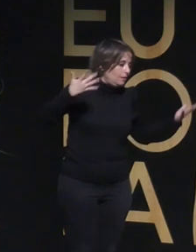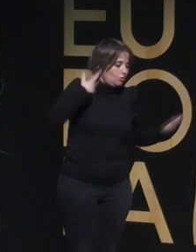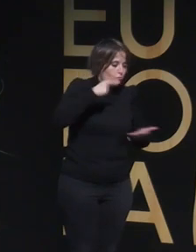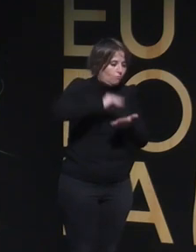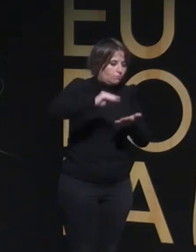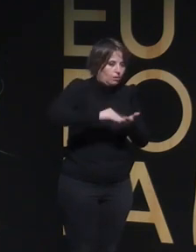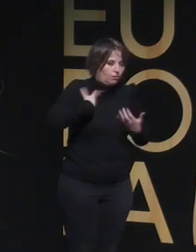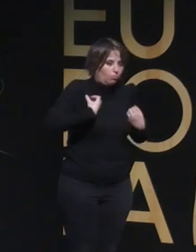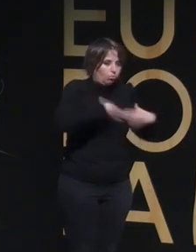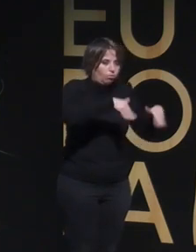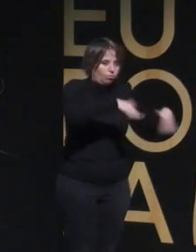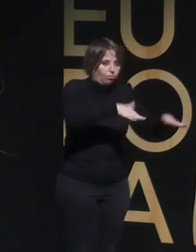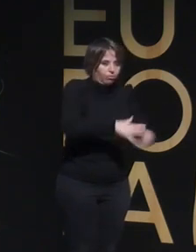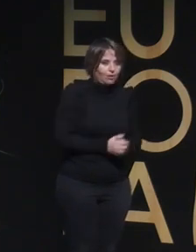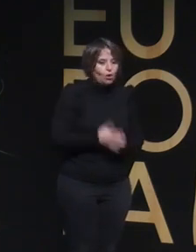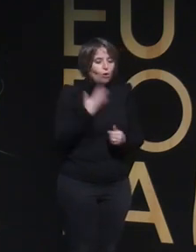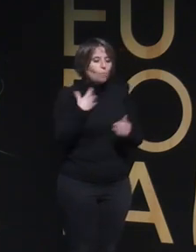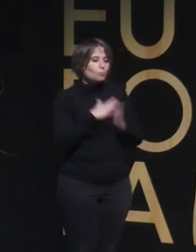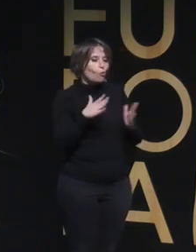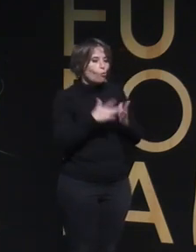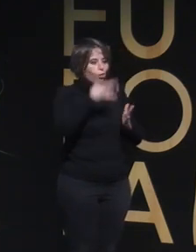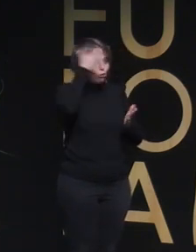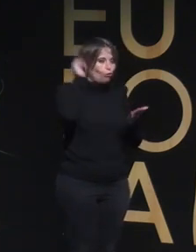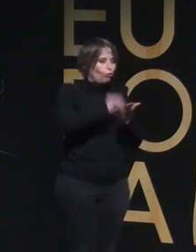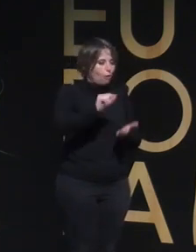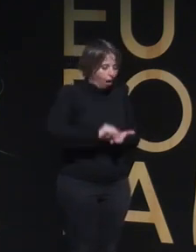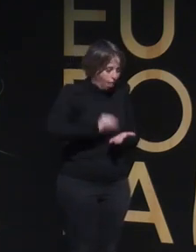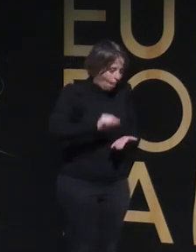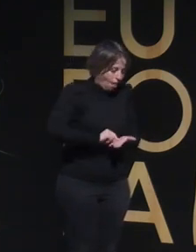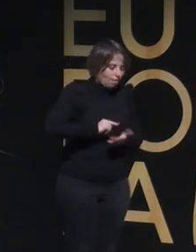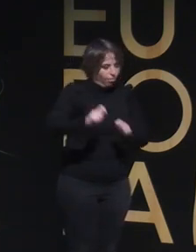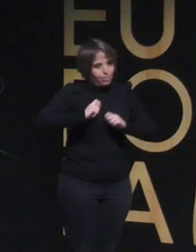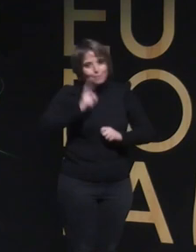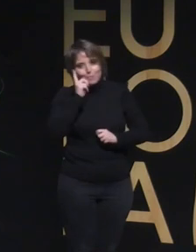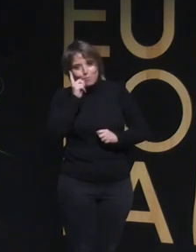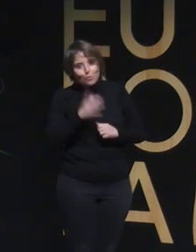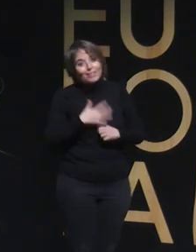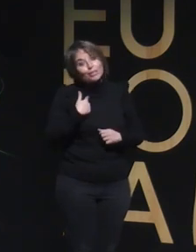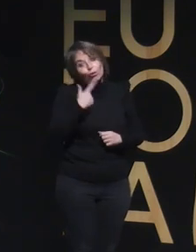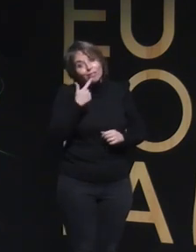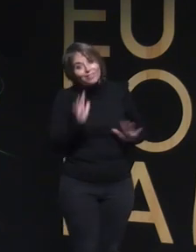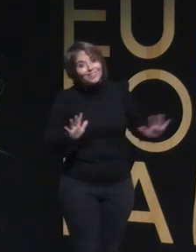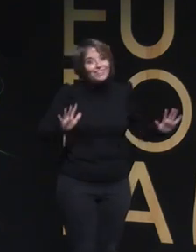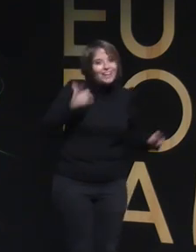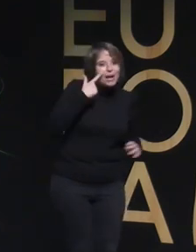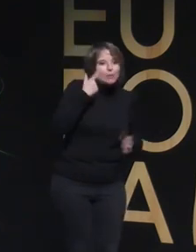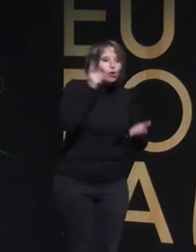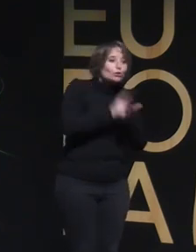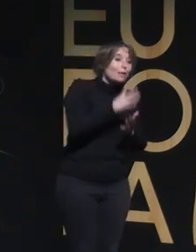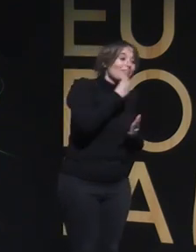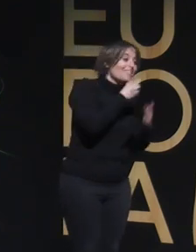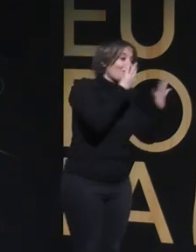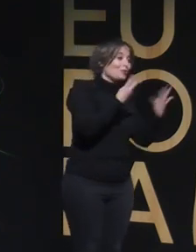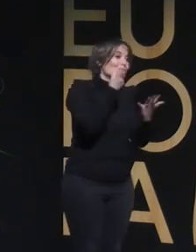¿no? Yeah. O de cuaderno rubio, ¿no? Ahí déjame el cuaderno rubio y déjame el móvil, ¿no? Y tendrás que decir... Viejuno. ¿Por qué no volverán a los 8 otra